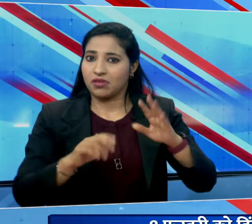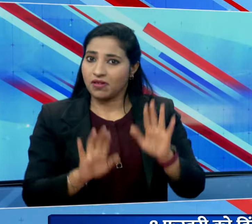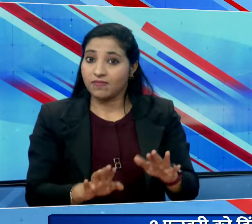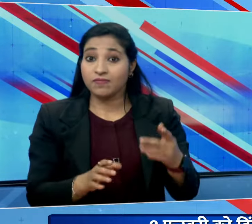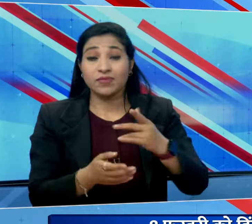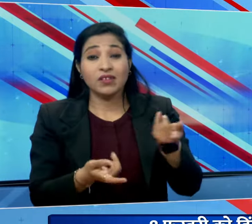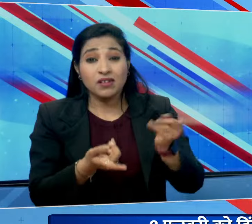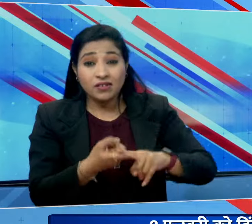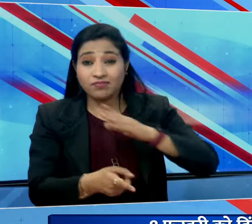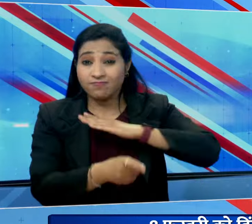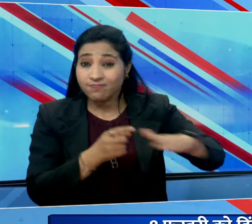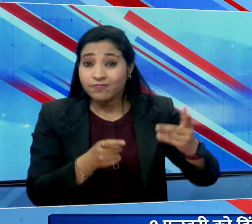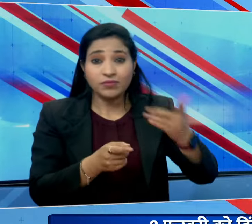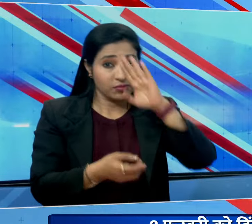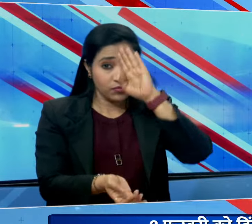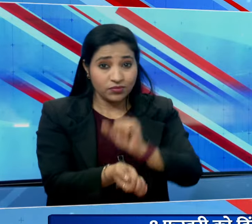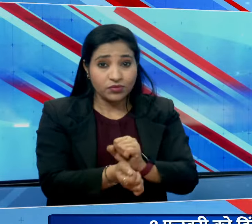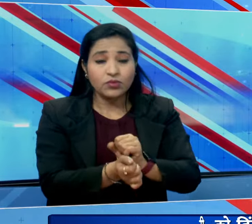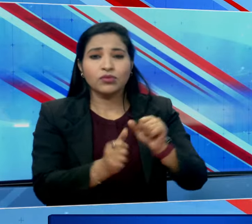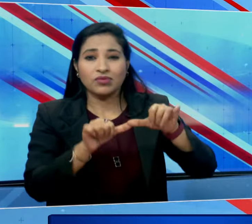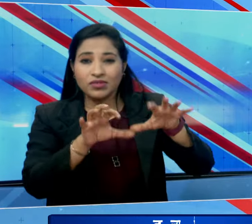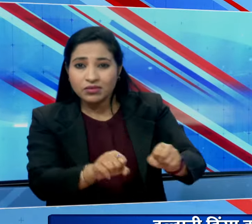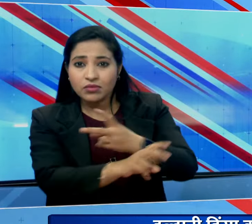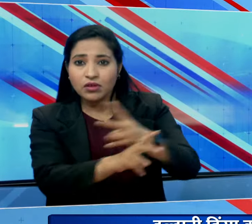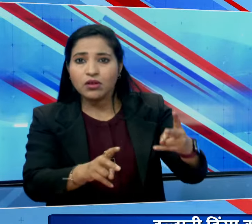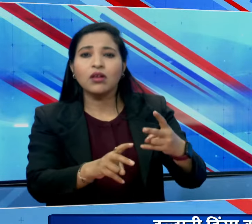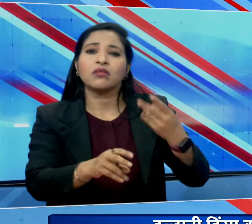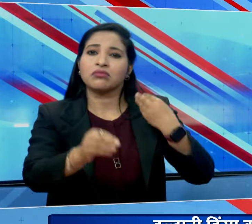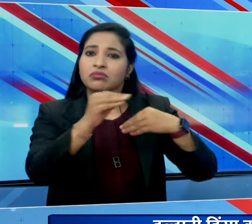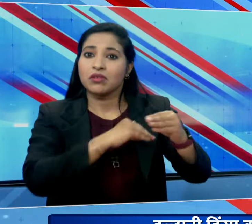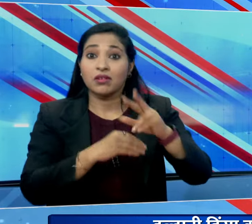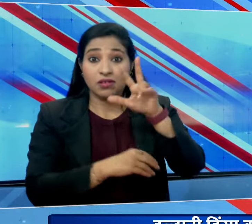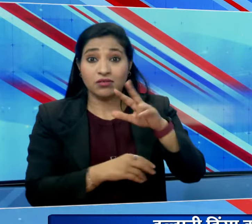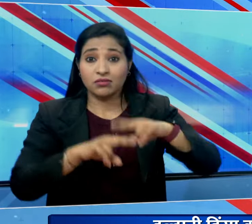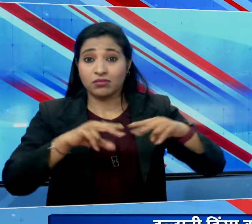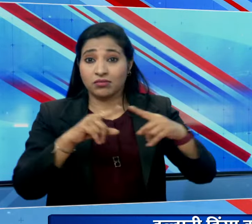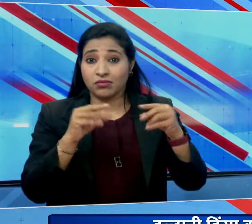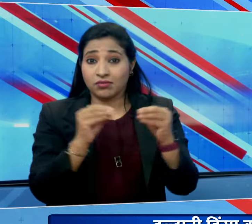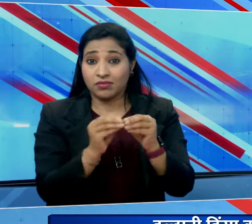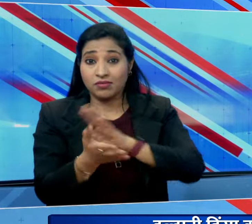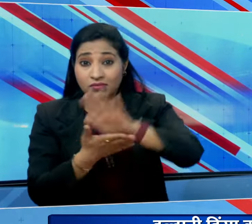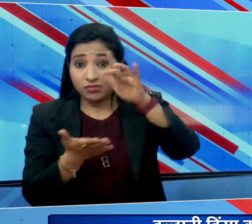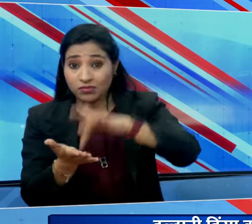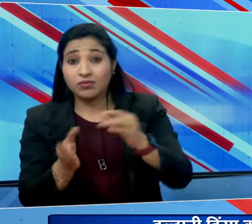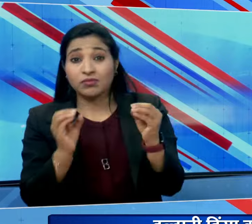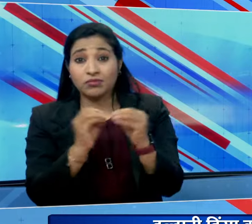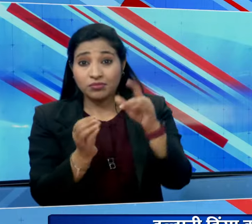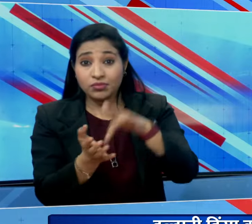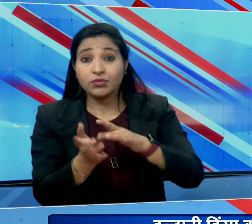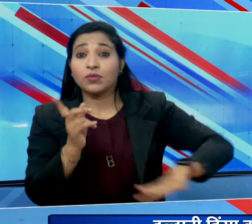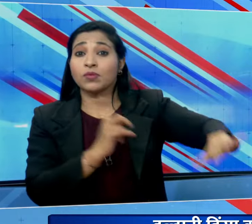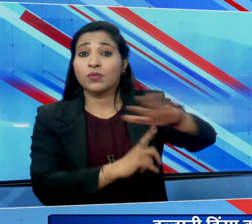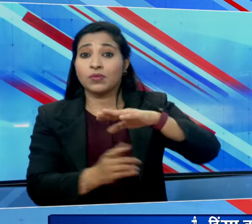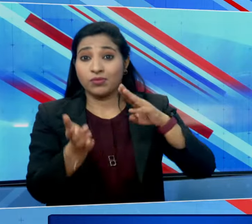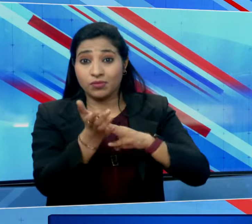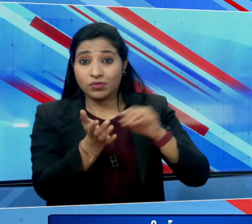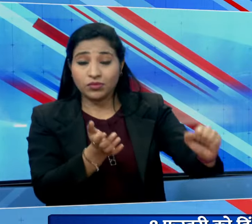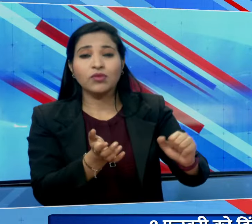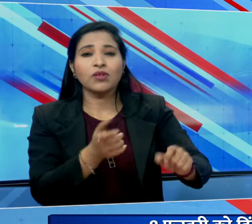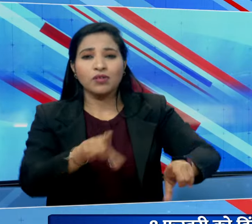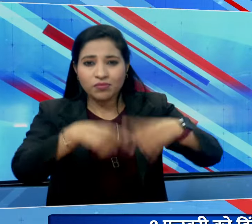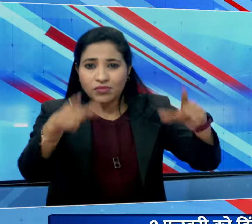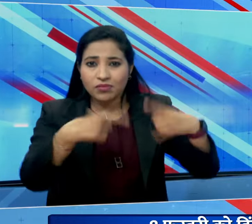के बाद से पुलिस ने इसकी संपत्ति को भी कुर्क किया था 8 फरवरी को हलवानी के बनभूलपुरा क्षेत्र में मलिक के बगीचे